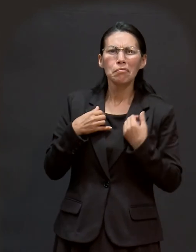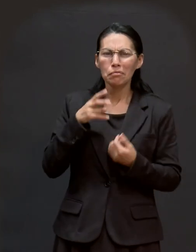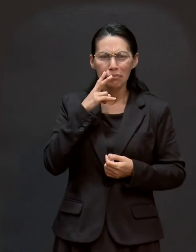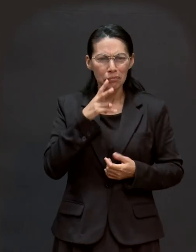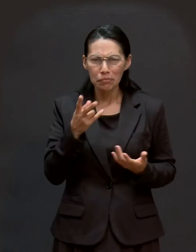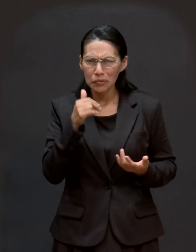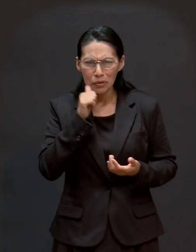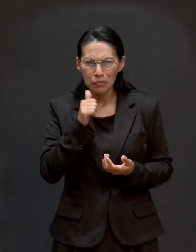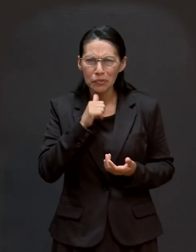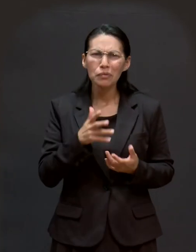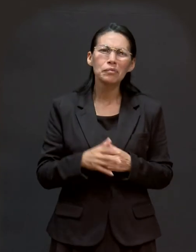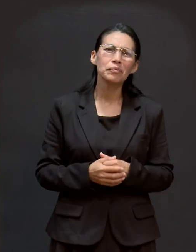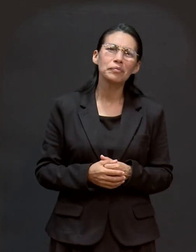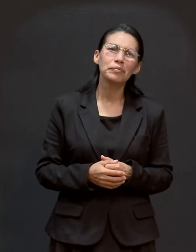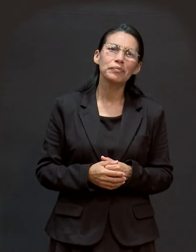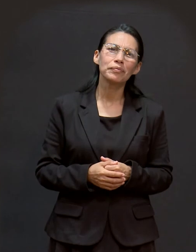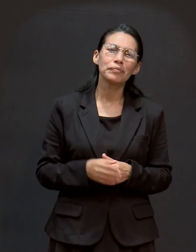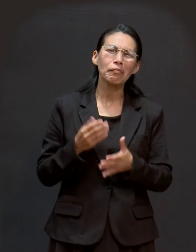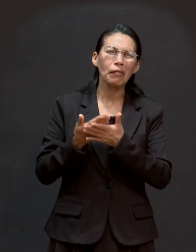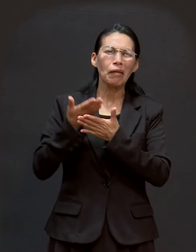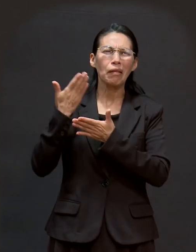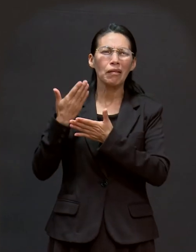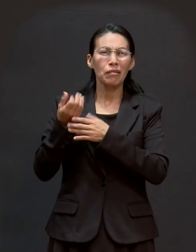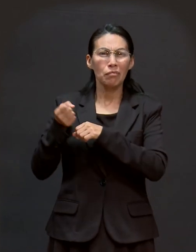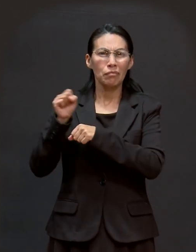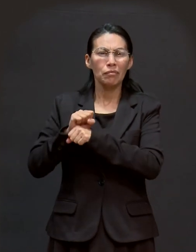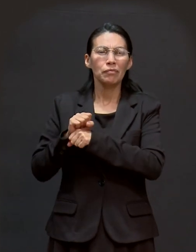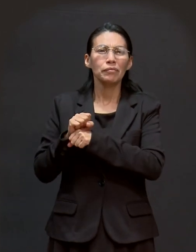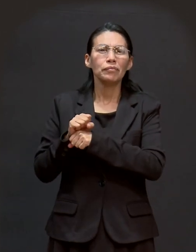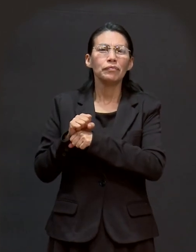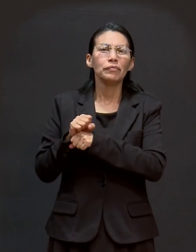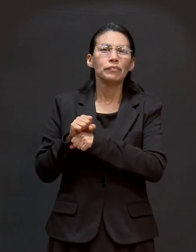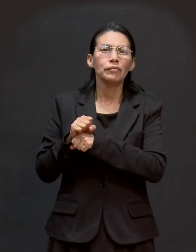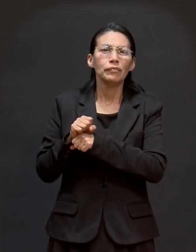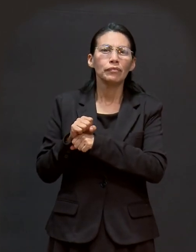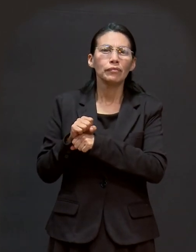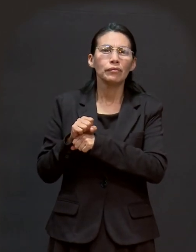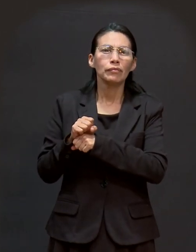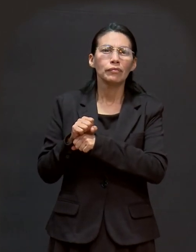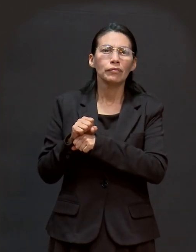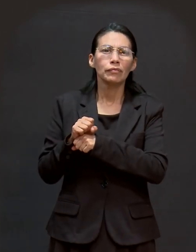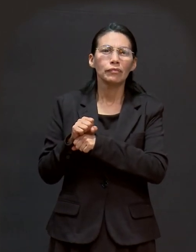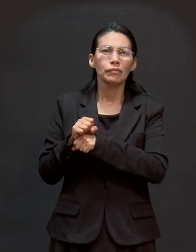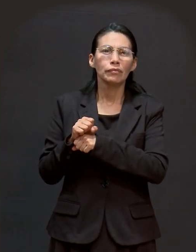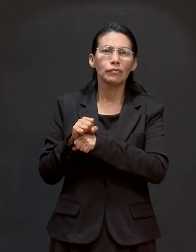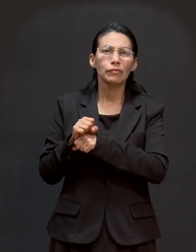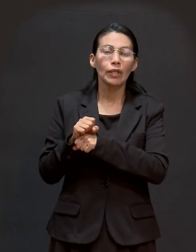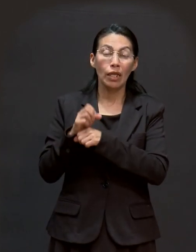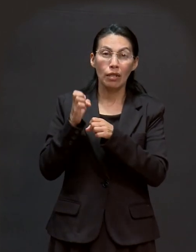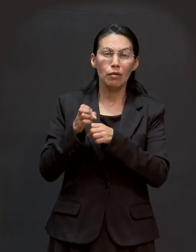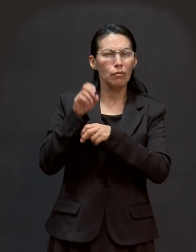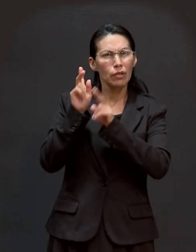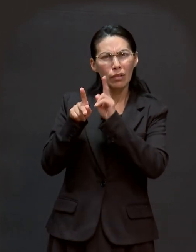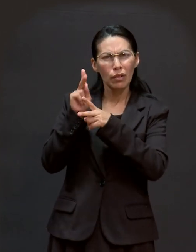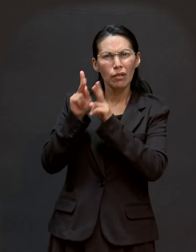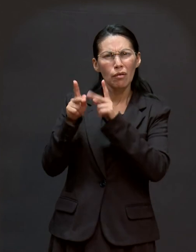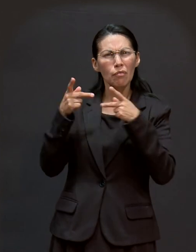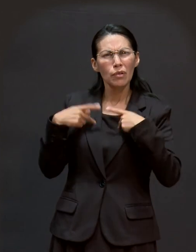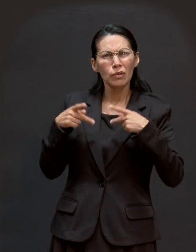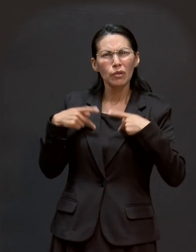con jóvenes conmigo mucho con jóvenes y justo las semanas pasadas estábamos entrando para hablar con